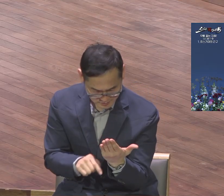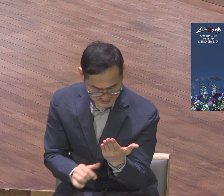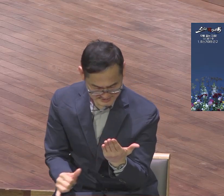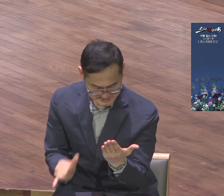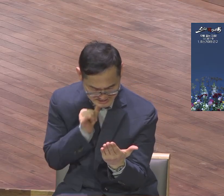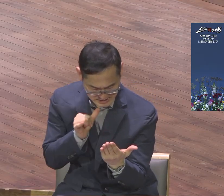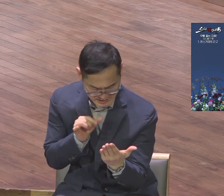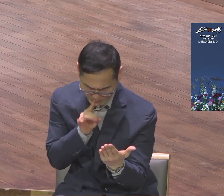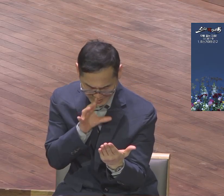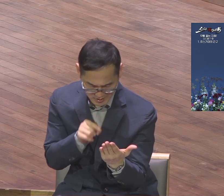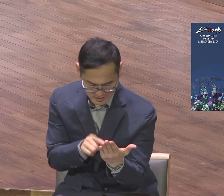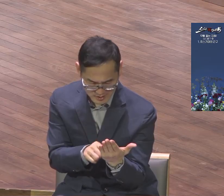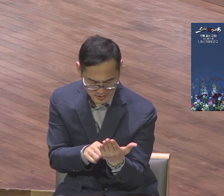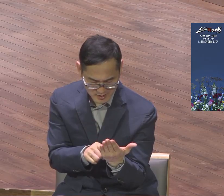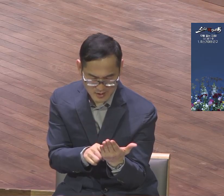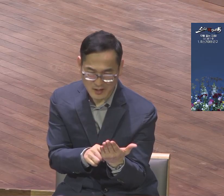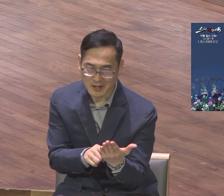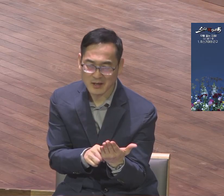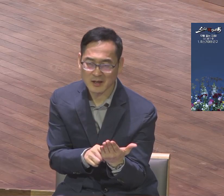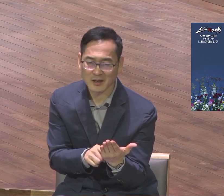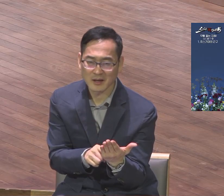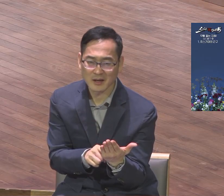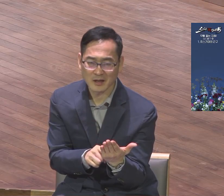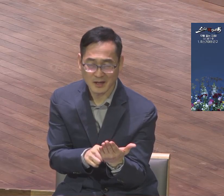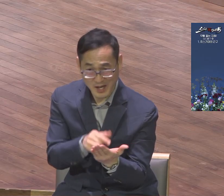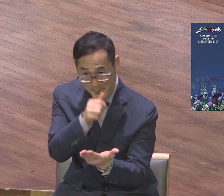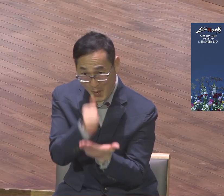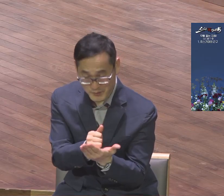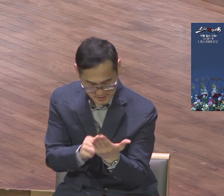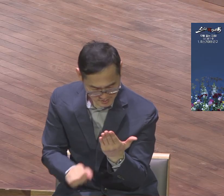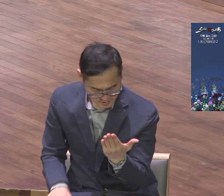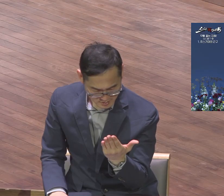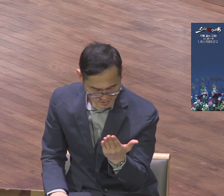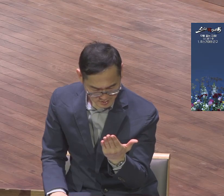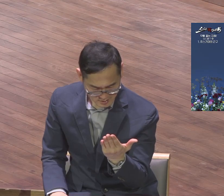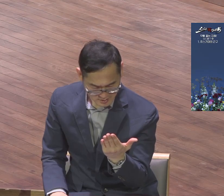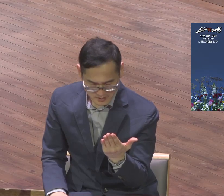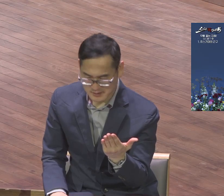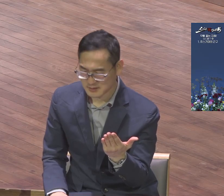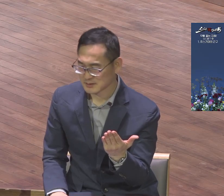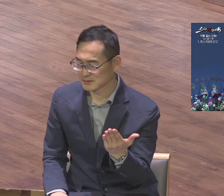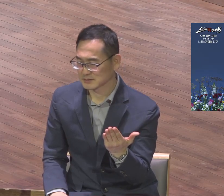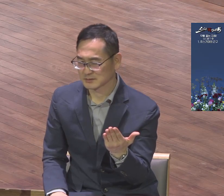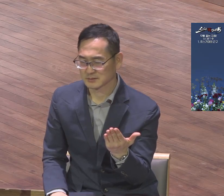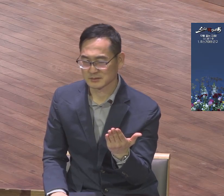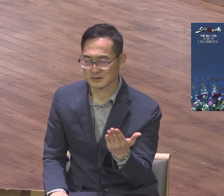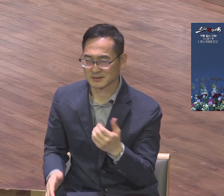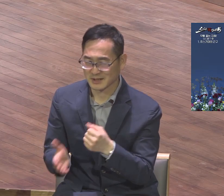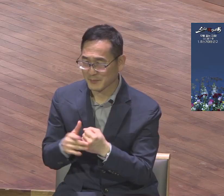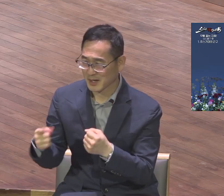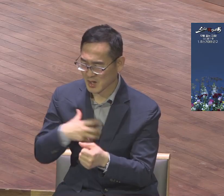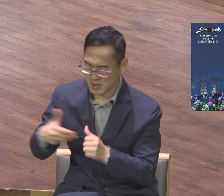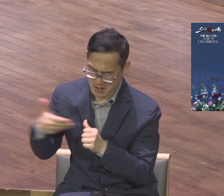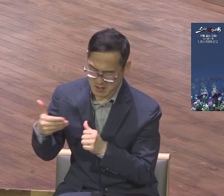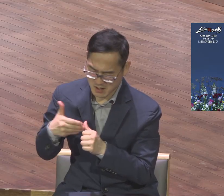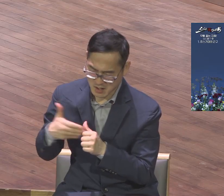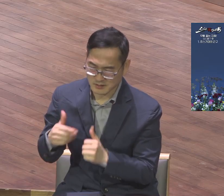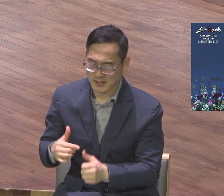자살은 합당하지 않다, 범죄다 하는 사실을 알고 이 고통을 참기로